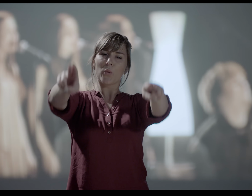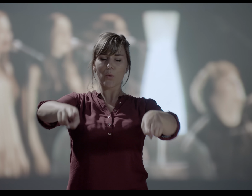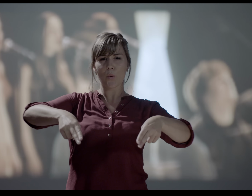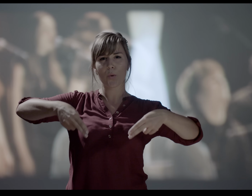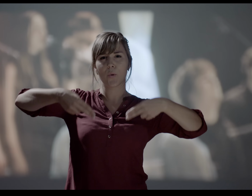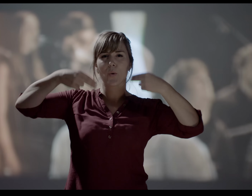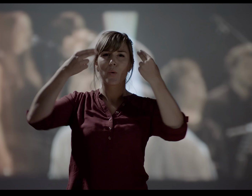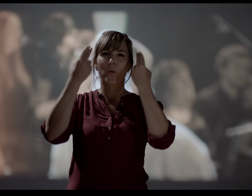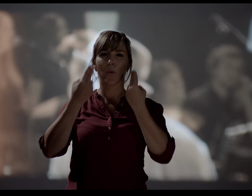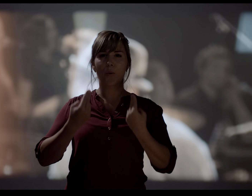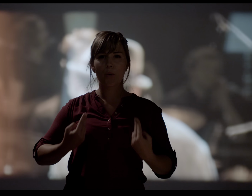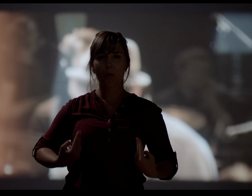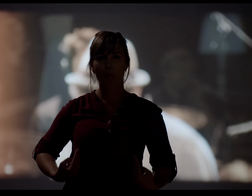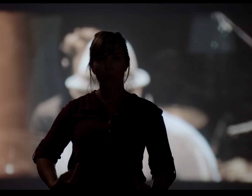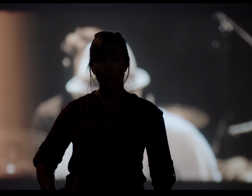zurück